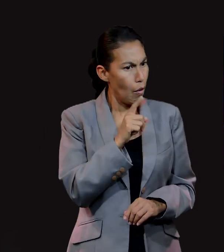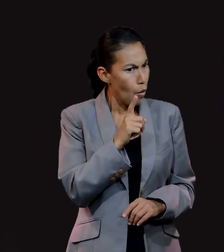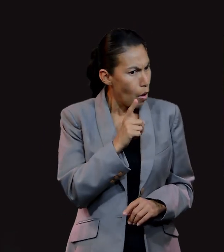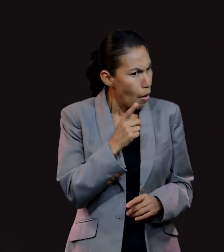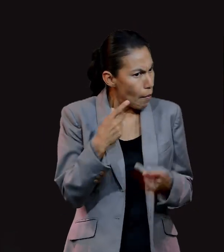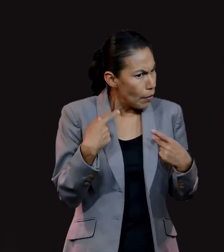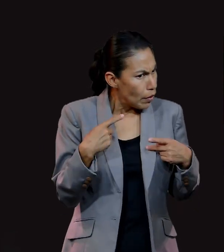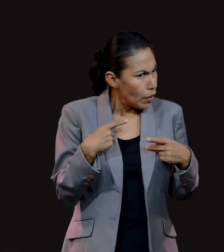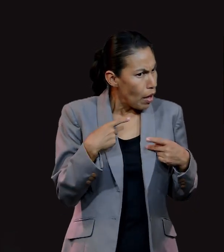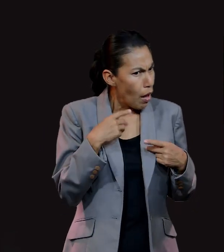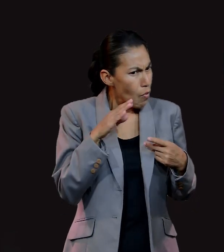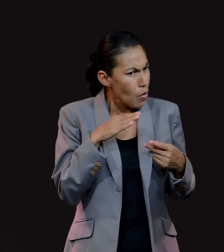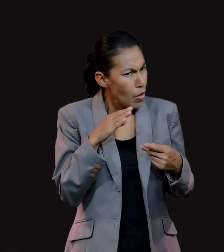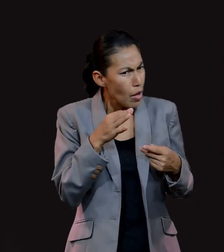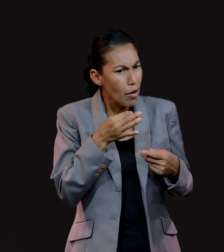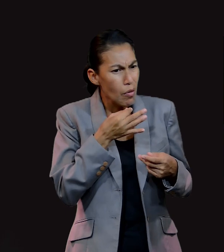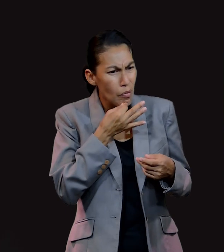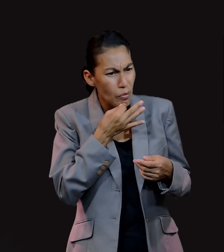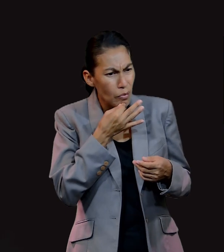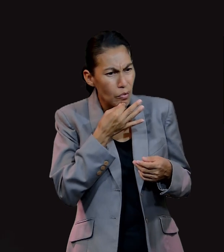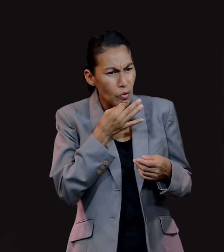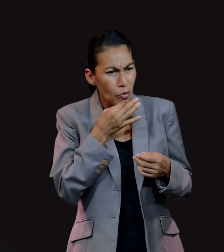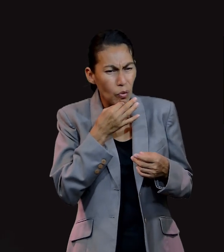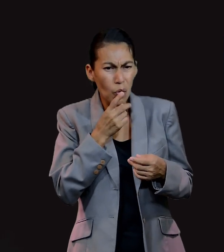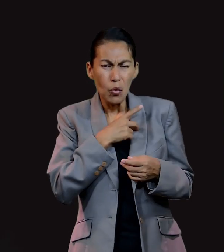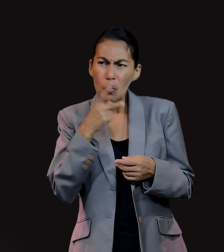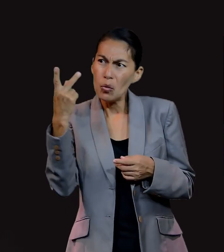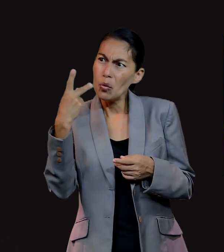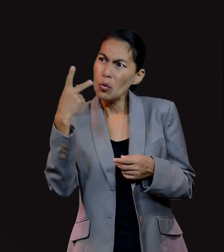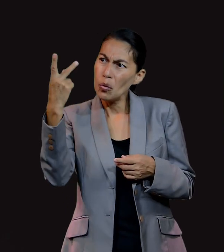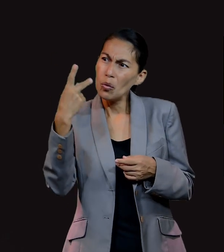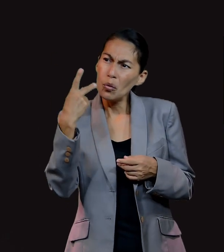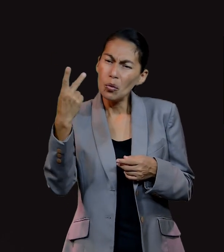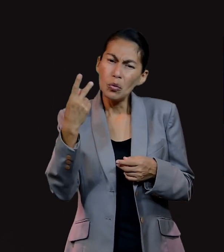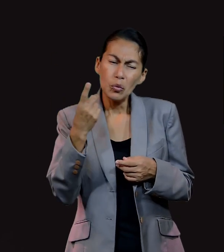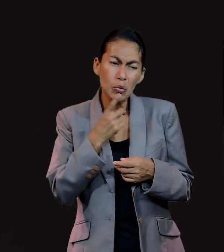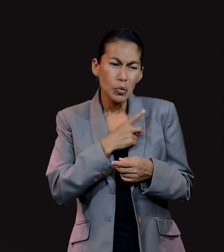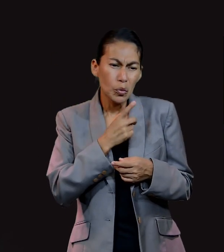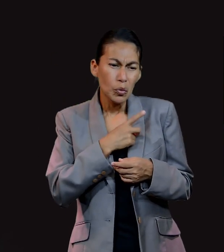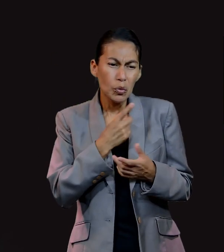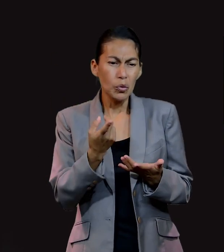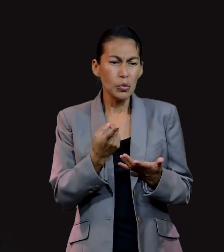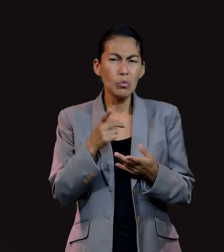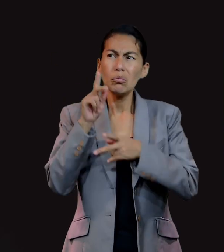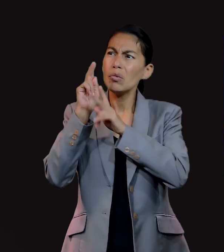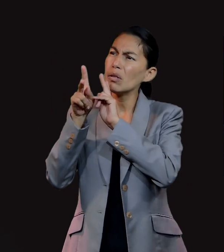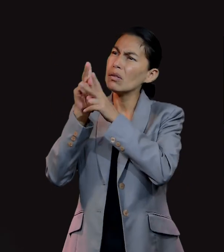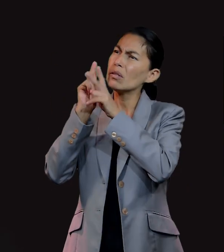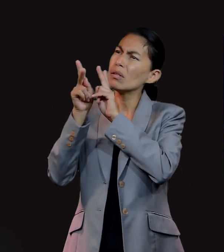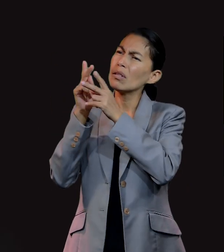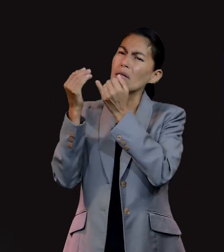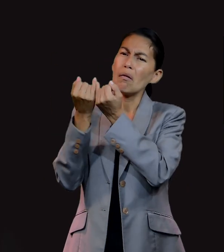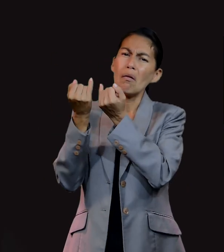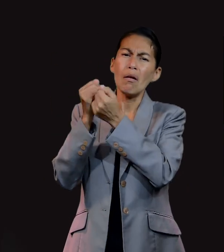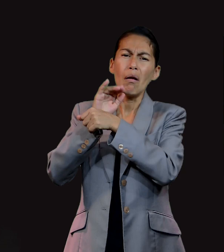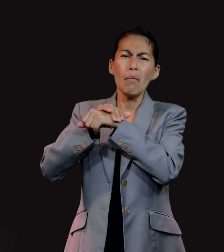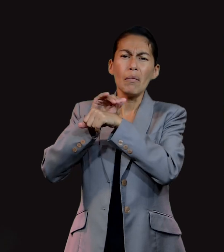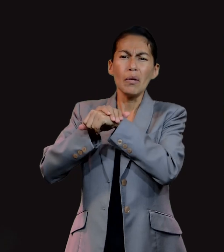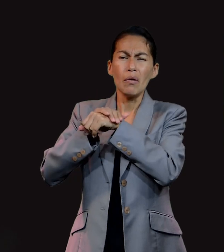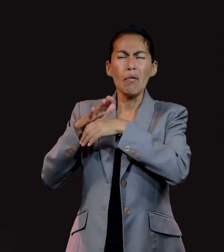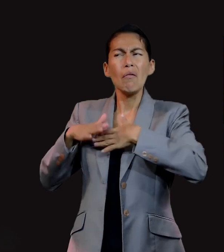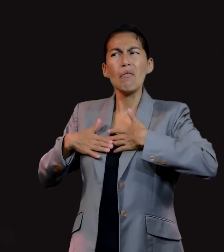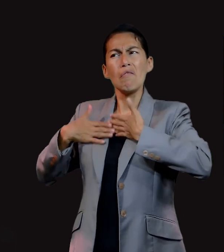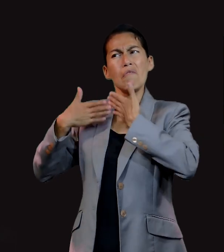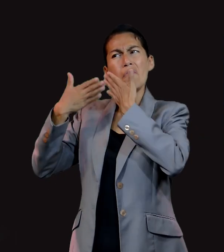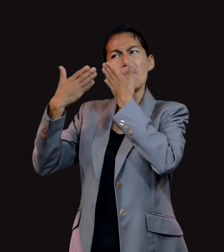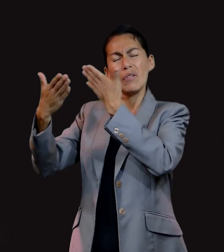que buscar si no cualquier medio para que a solas puedas platicar con